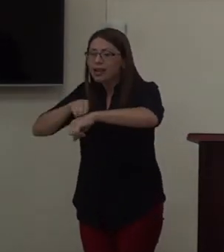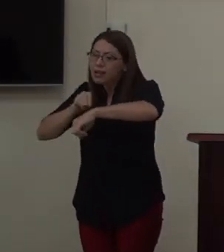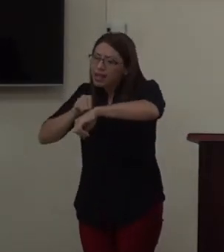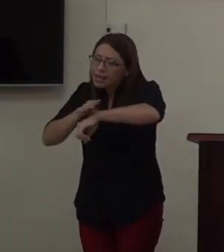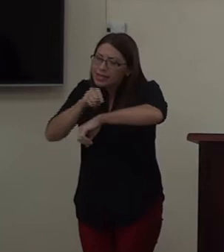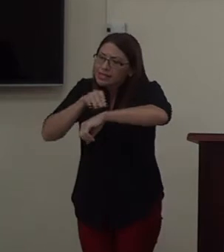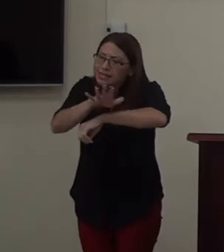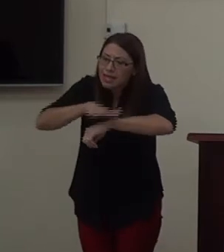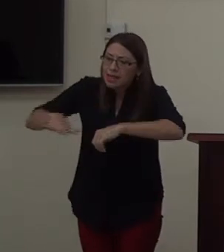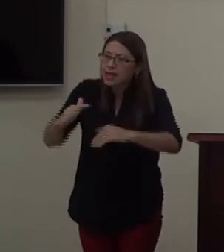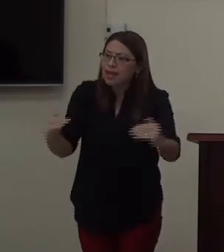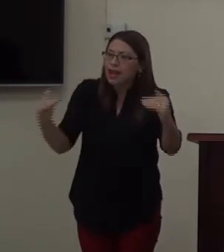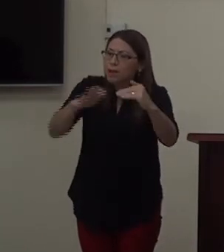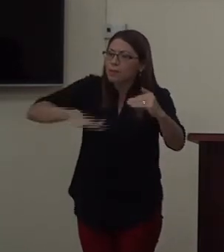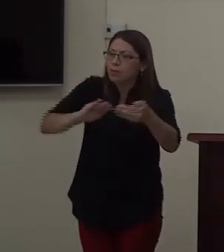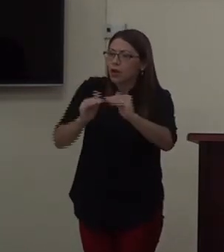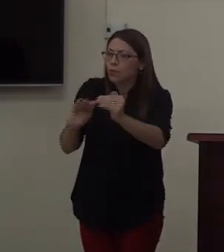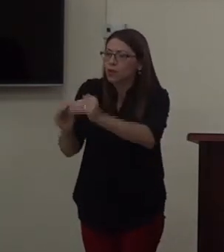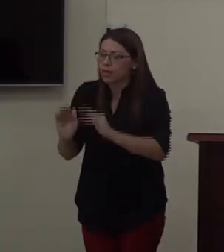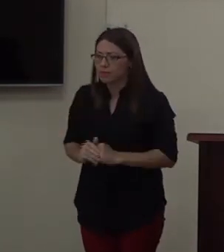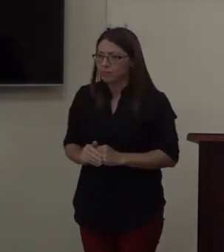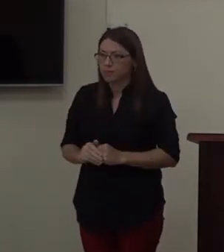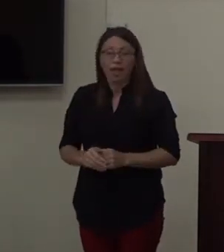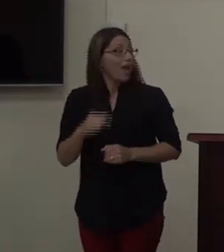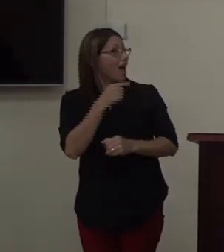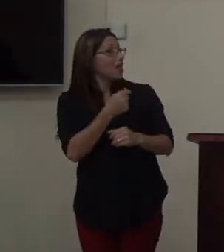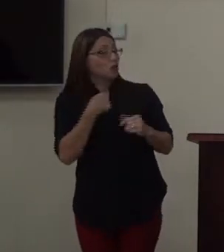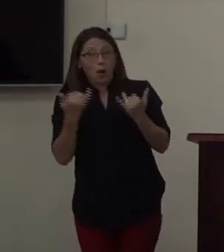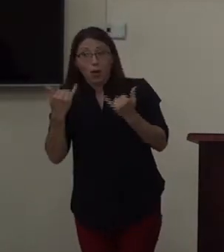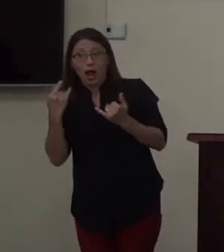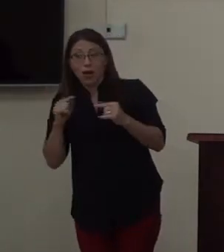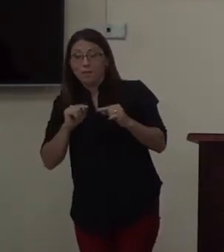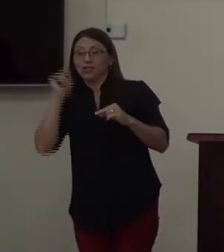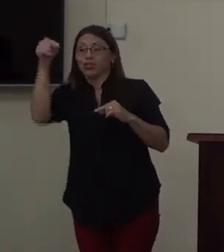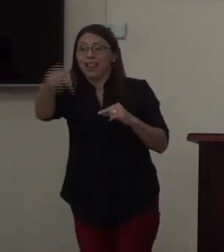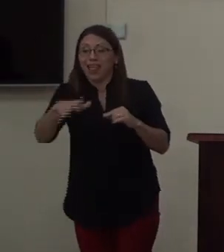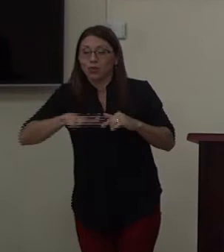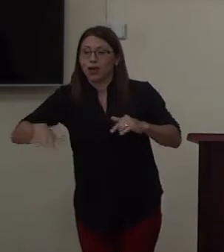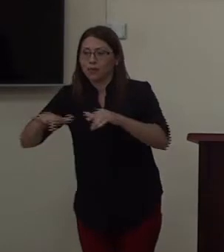en el ámbito de la comunidad. Aquí me estoy saltando por el momento el ámbito local.